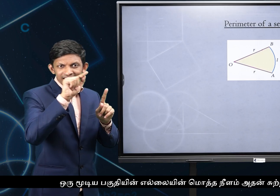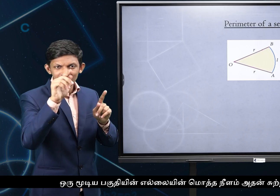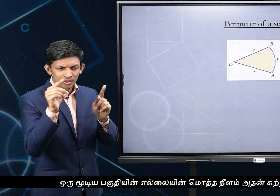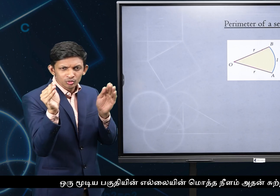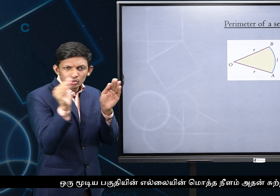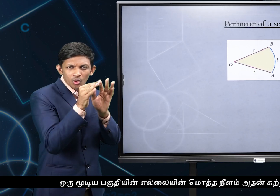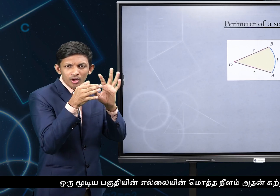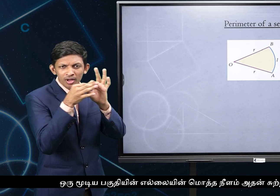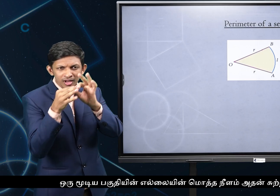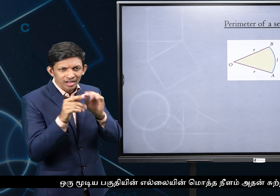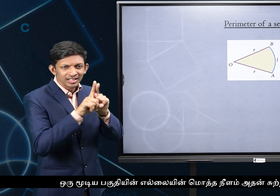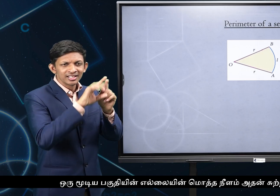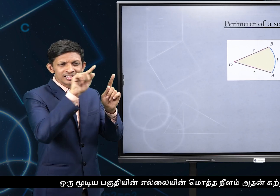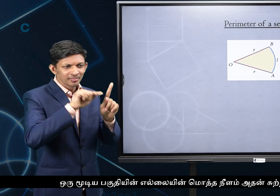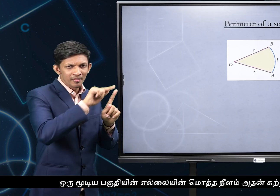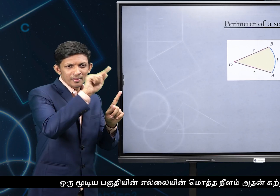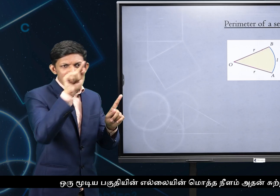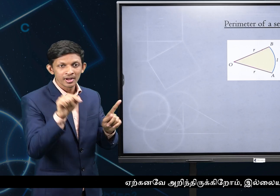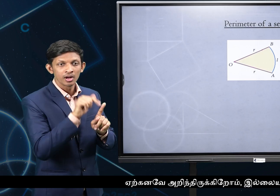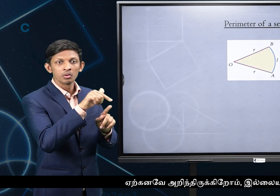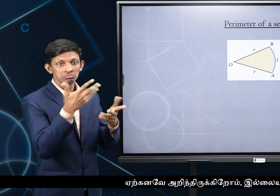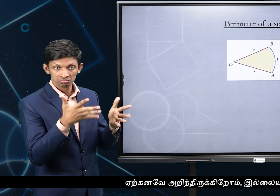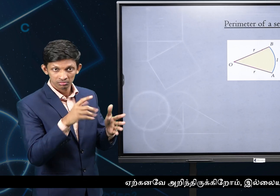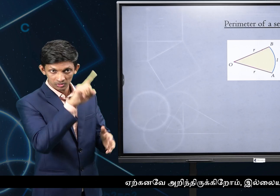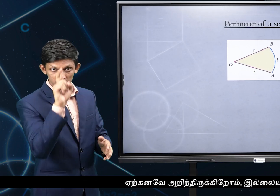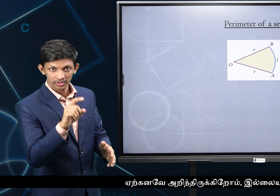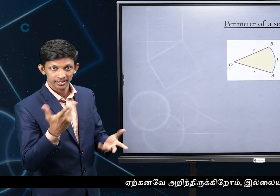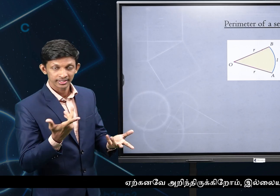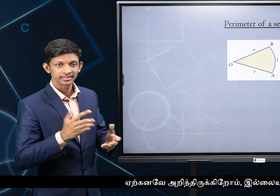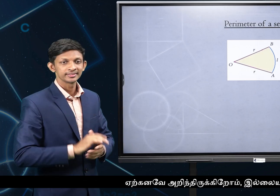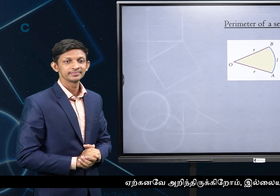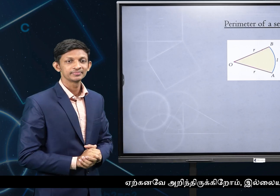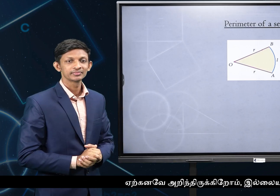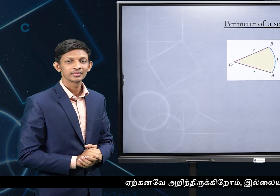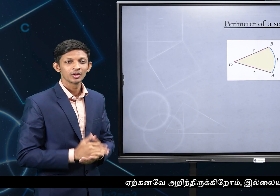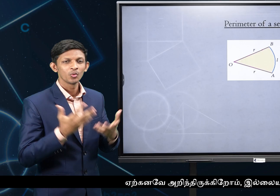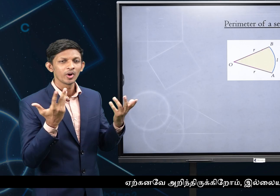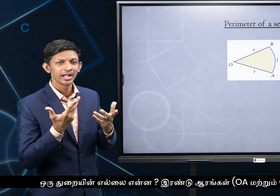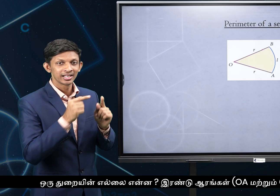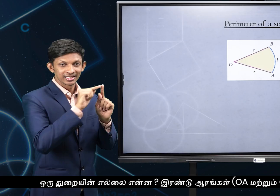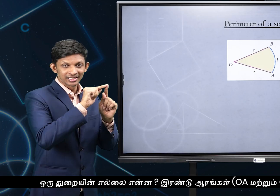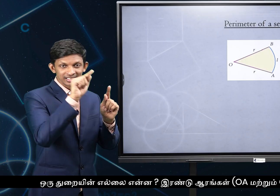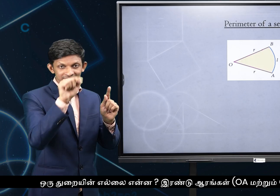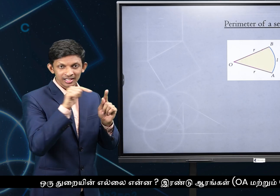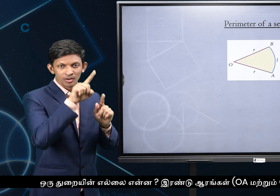நீளம் அதன் சுற்றளவு என்பதை நாம் ஏற்கனவே அறிந்திருக்கிறோம், இல்லையா? ஒரு துறையின் எல்லை